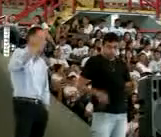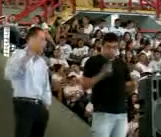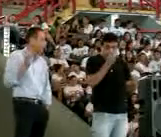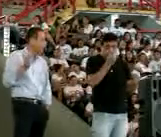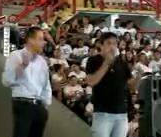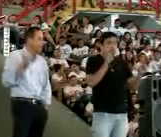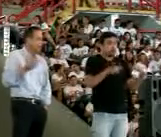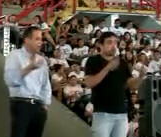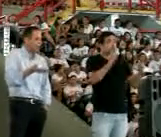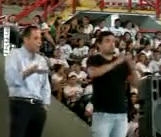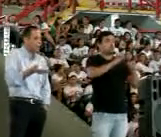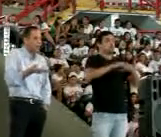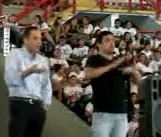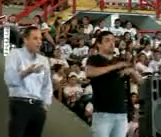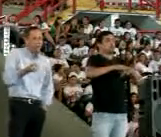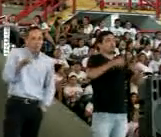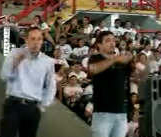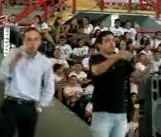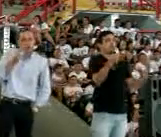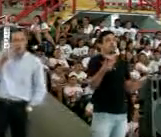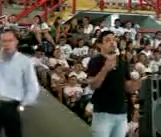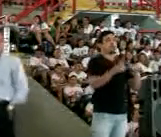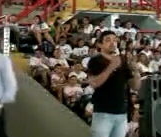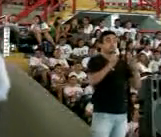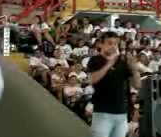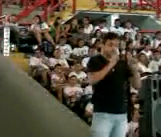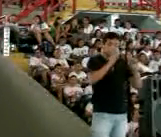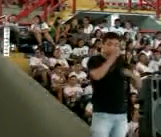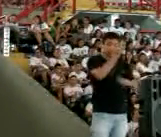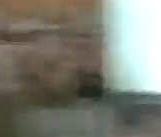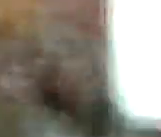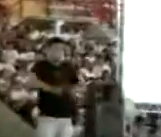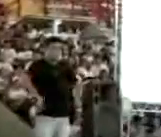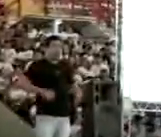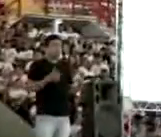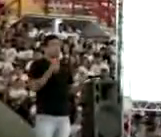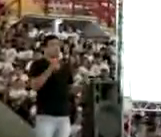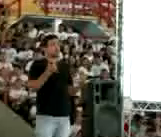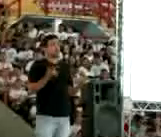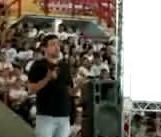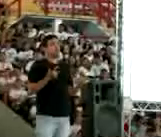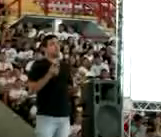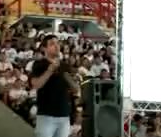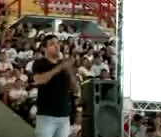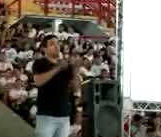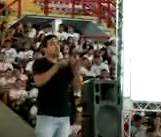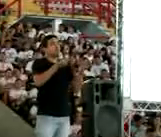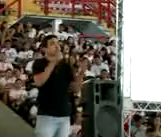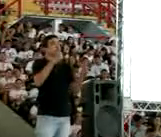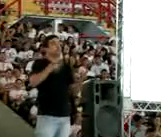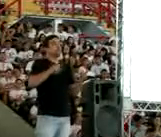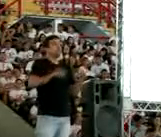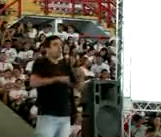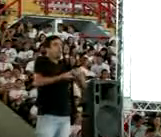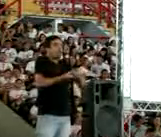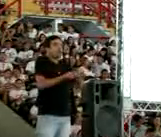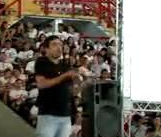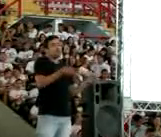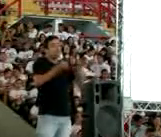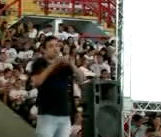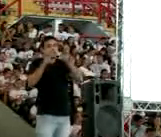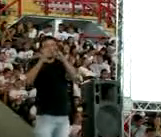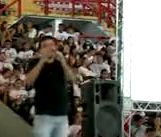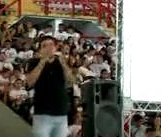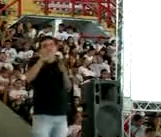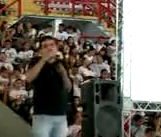tu fazer. Não é não? Se tu não tiver condições de se manter, tu vai botar o rabinho entre as pernas e vai voltar para casa.